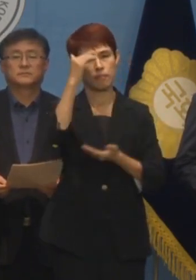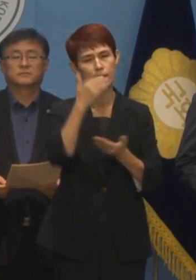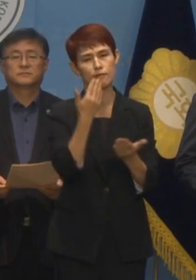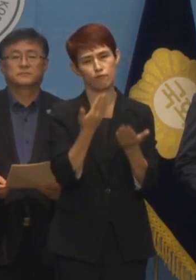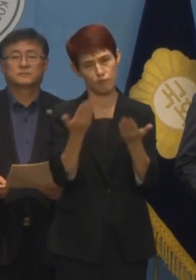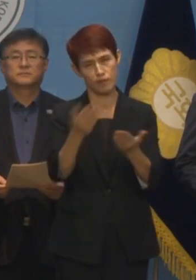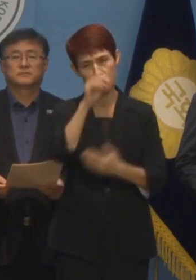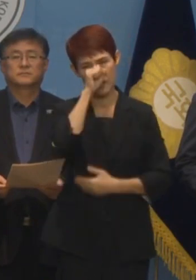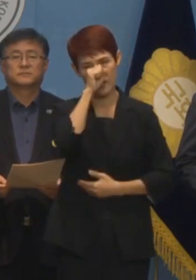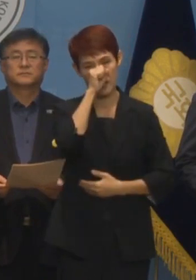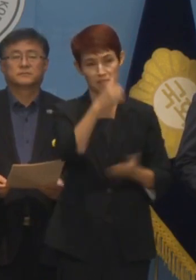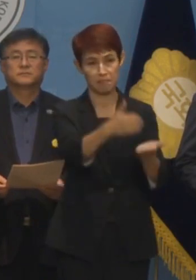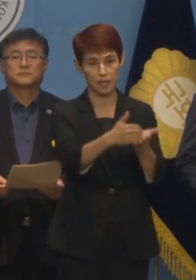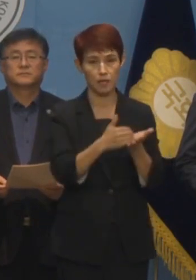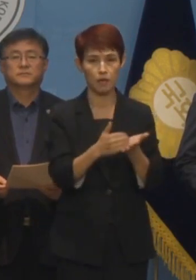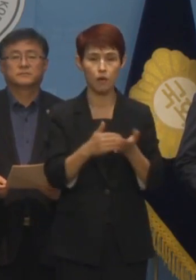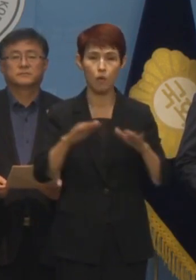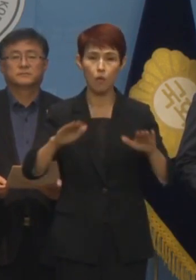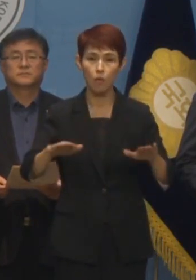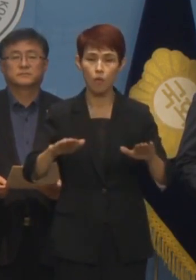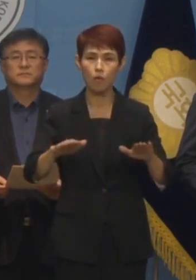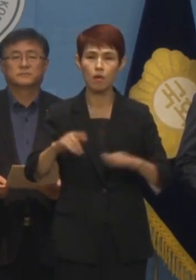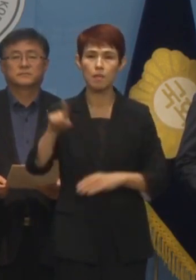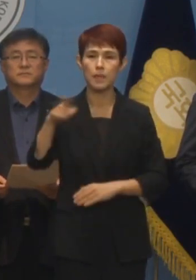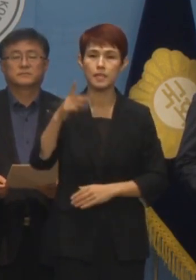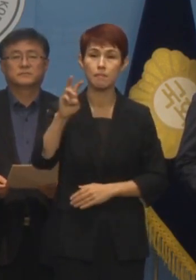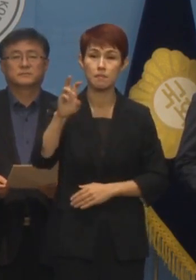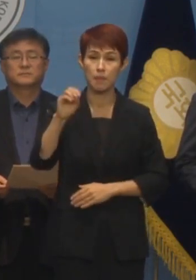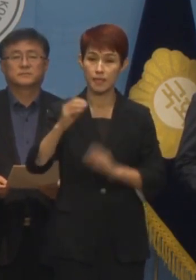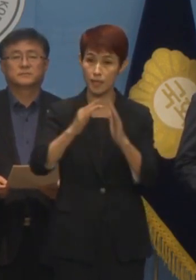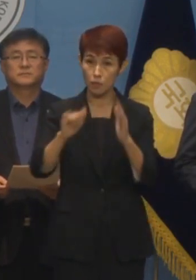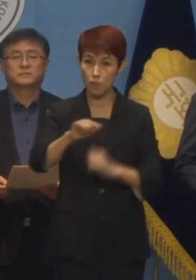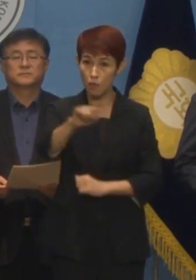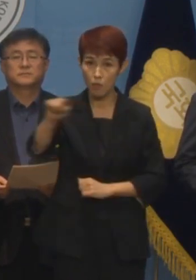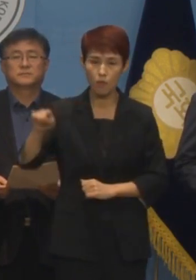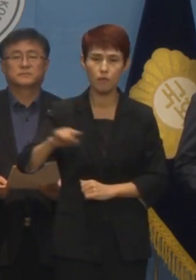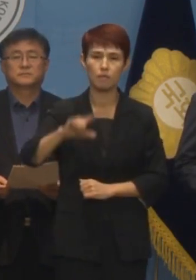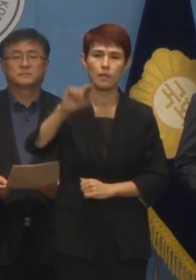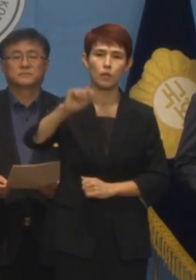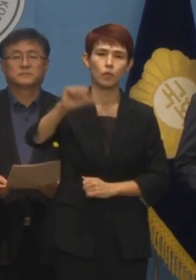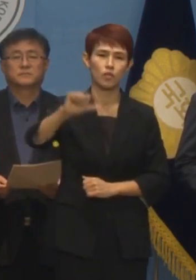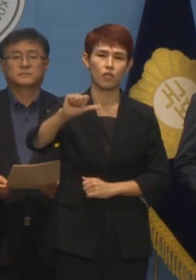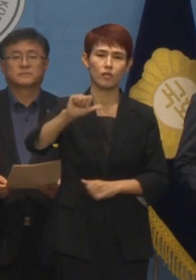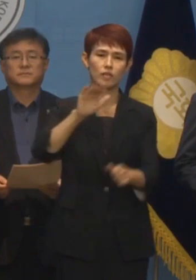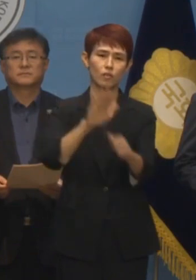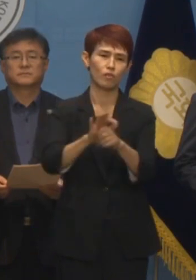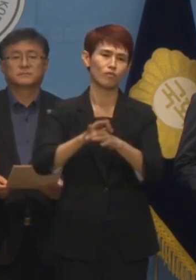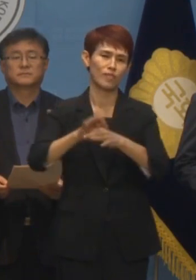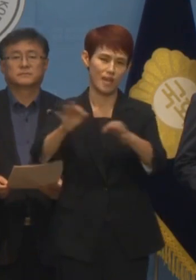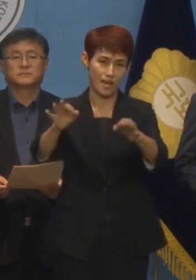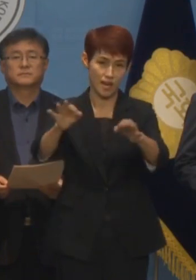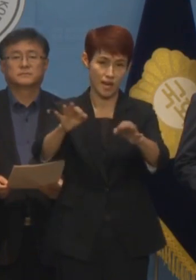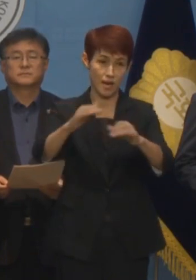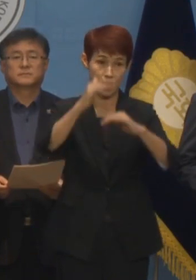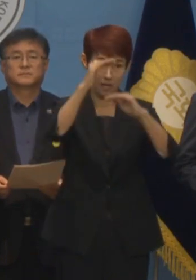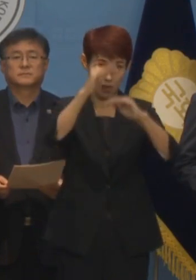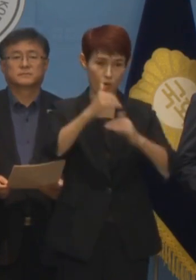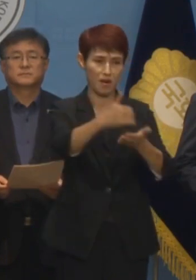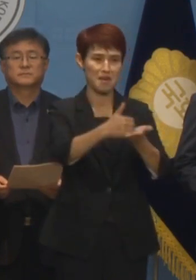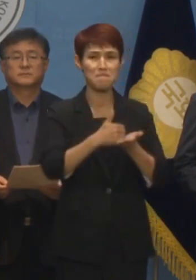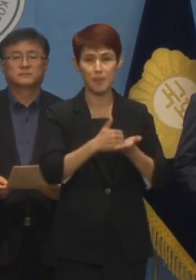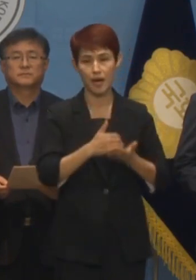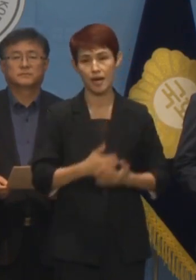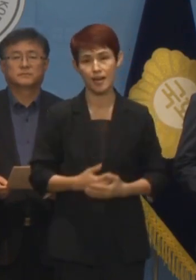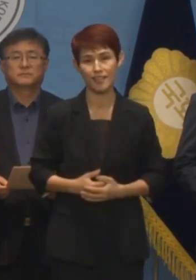오늘은 취약계층 130여만 가구에 15,000원을 지원하자는 구체적인 안을 제안하기도